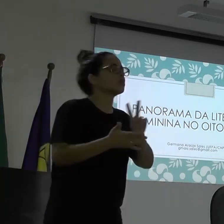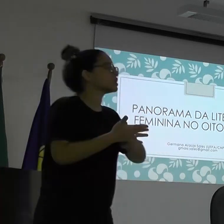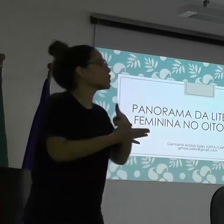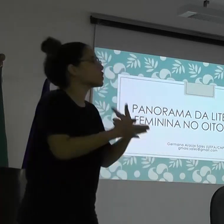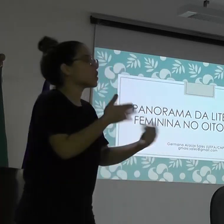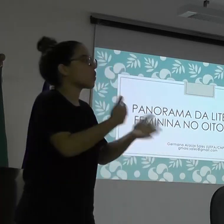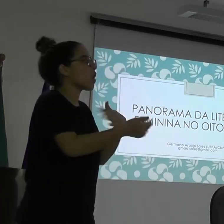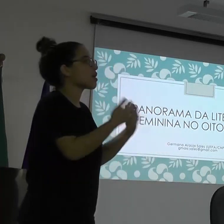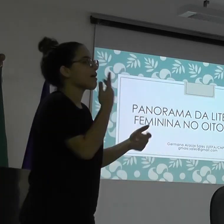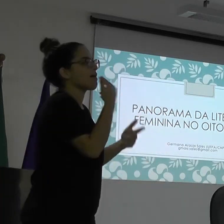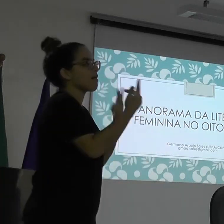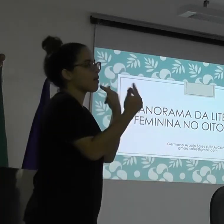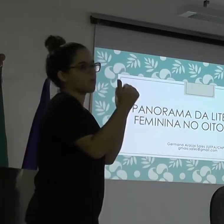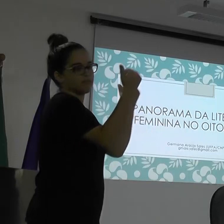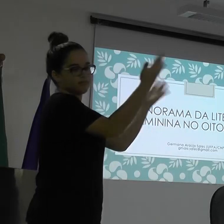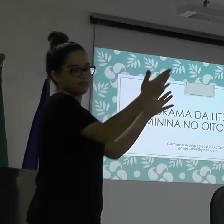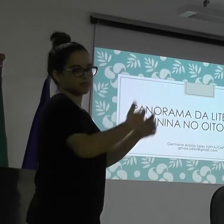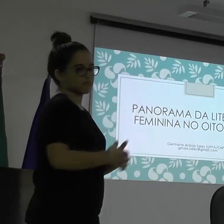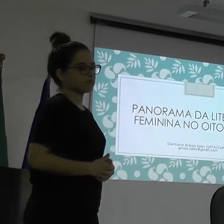fora?